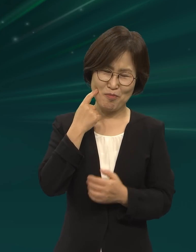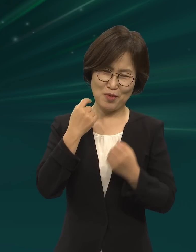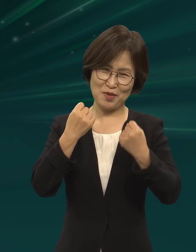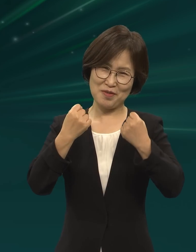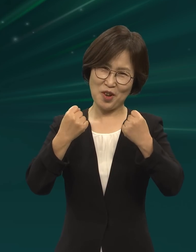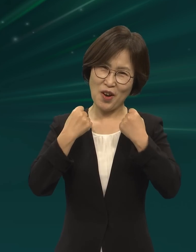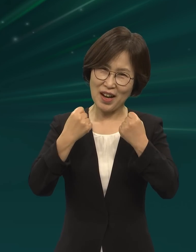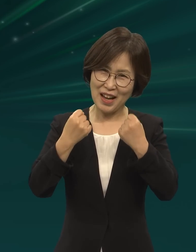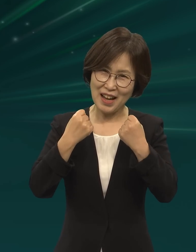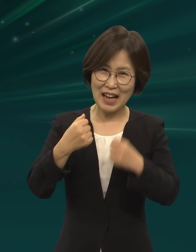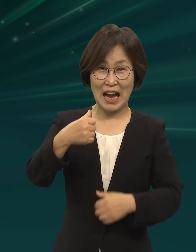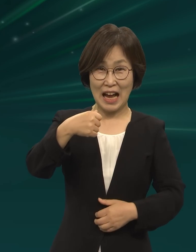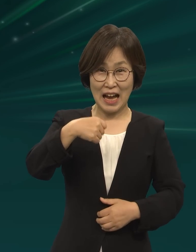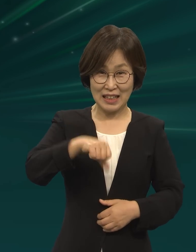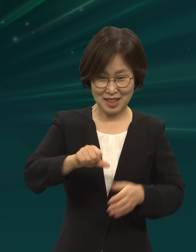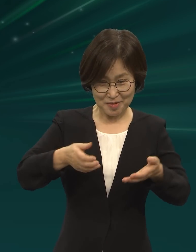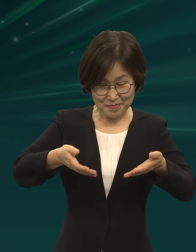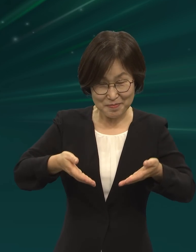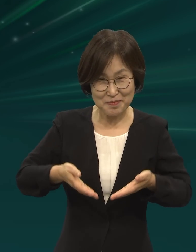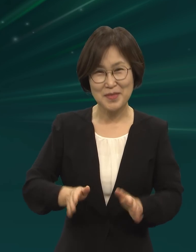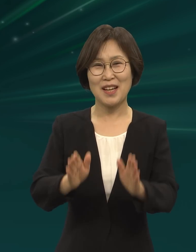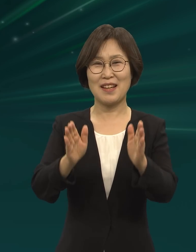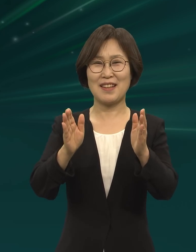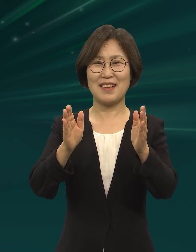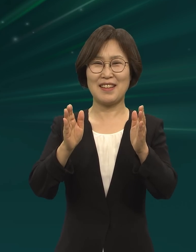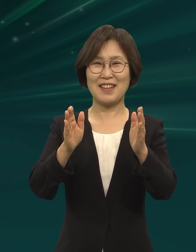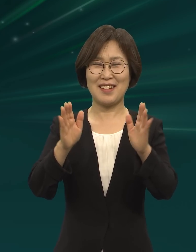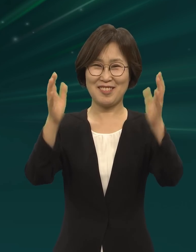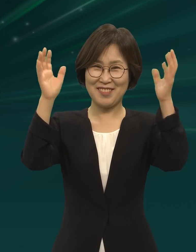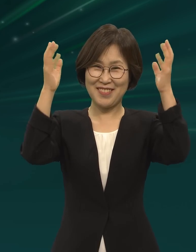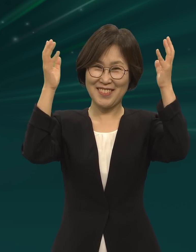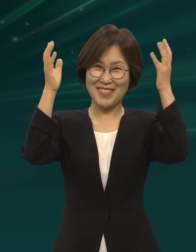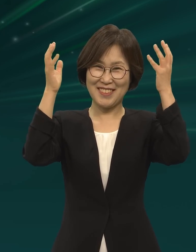강건한 우리 아들을 태어나게 하셨습니다.